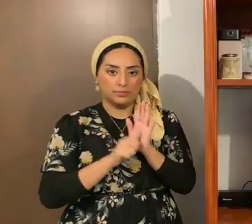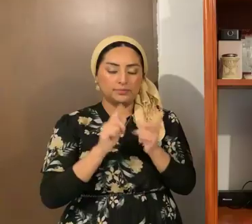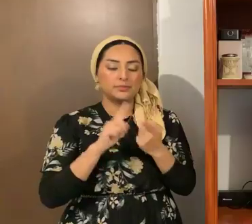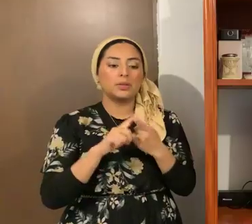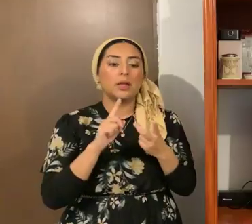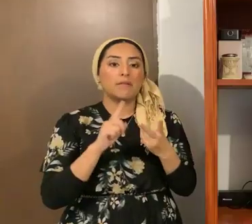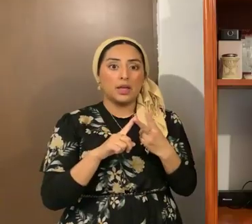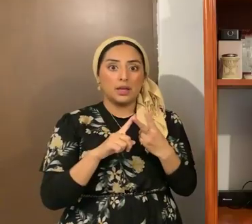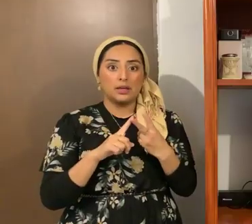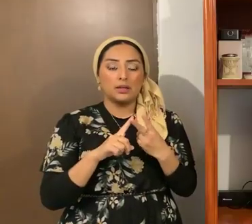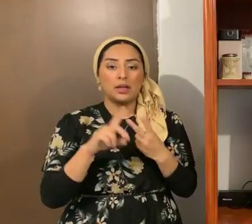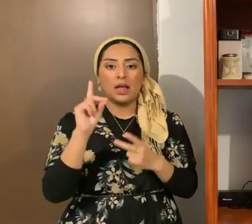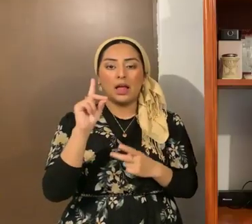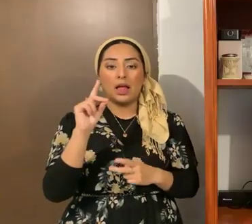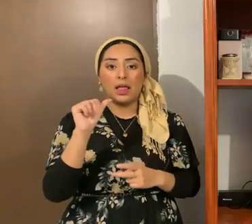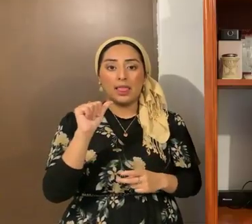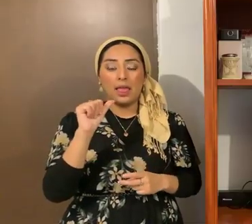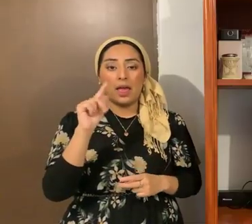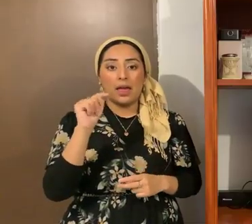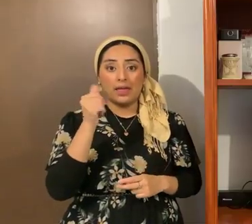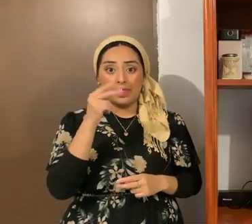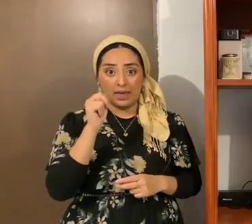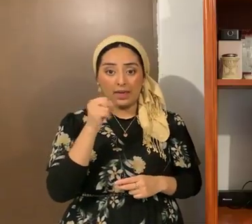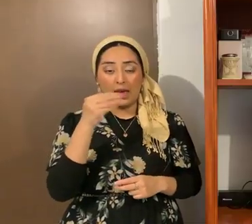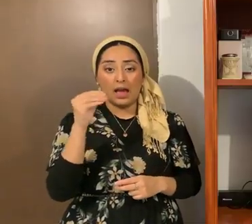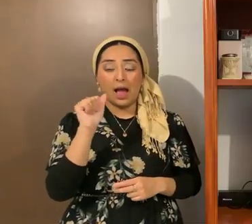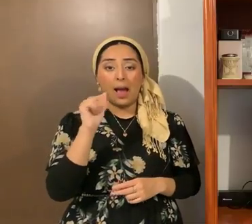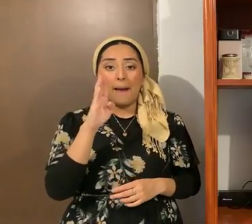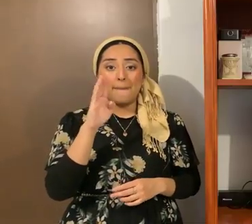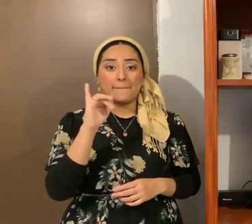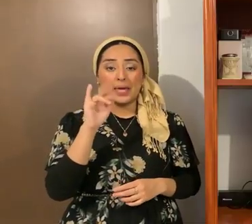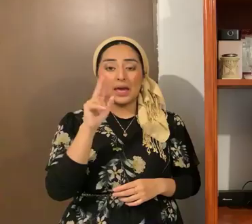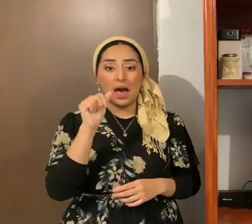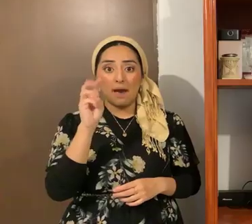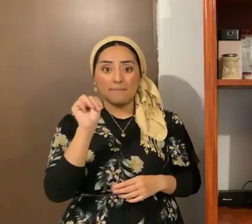Segunda rebelión, Datán y Abirán contra Moshe.